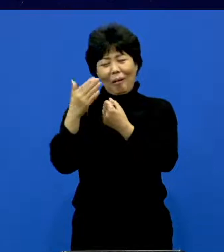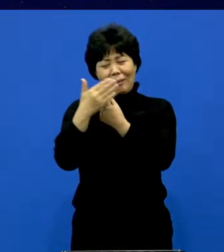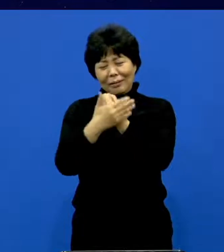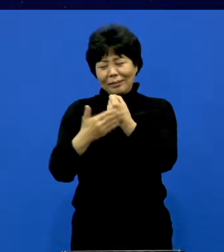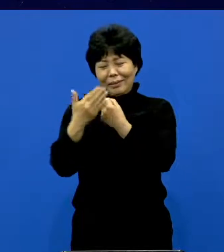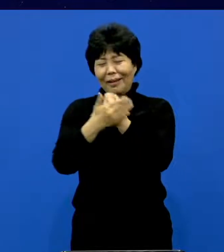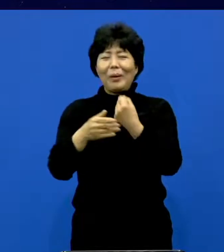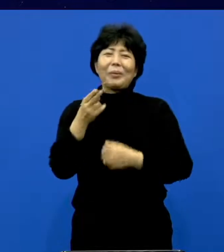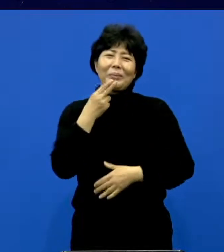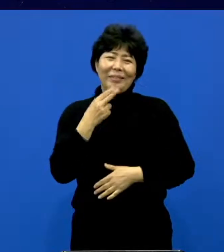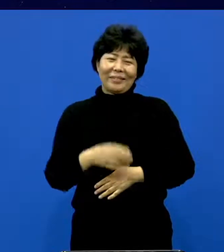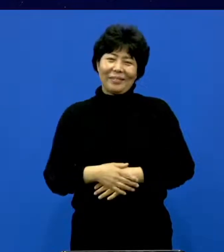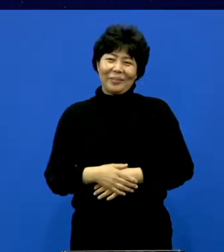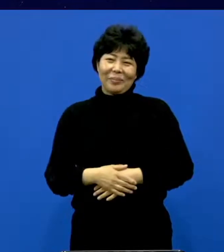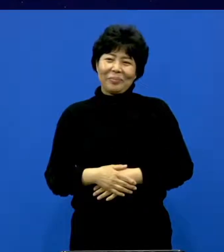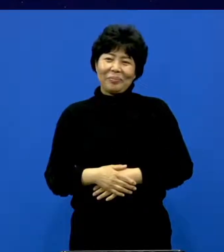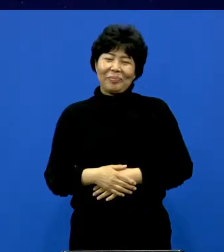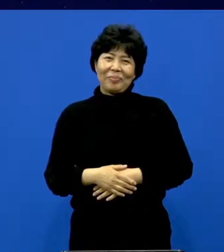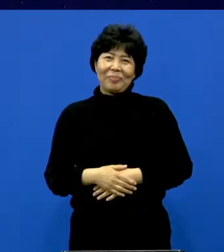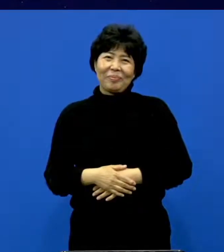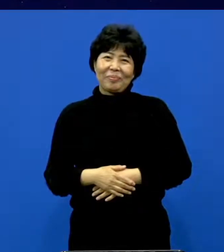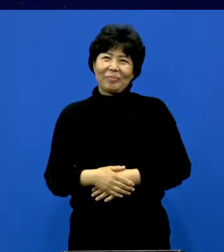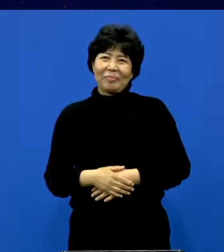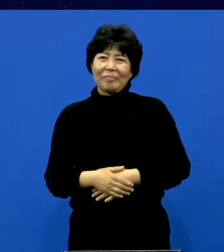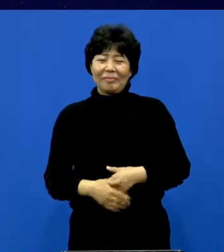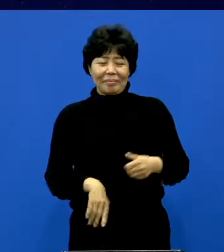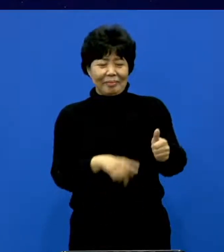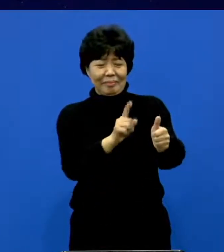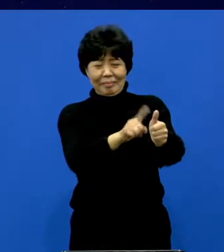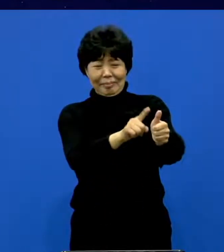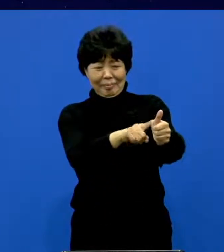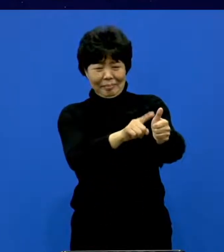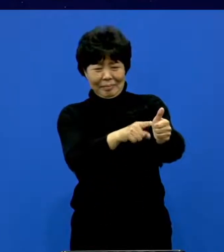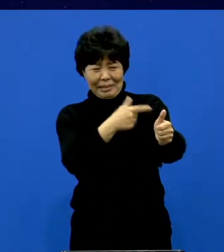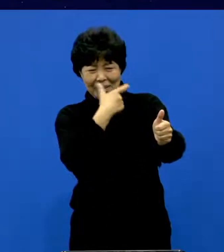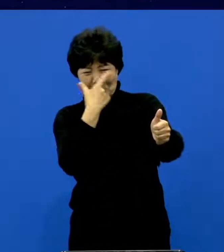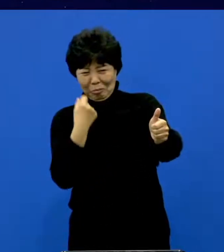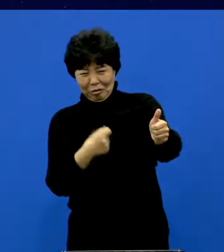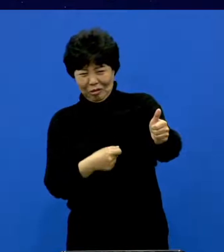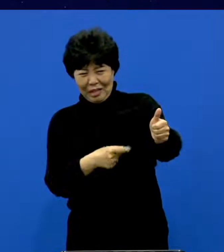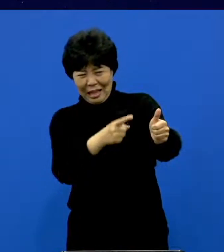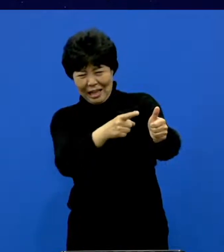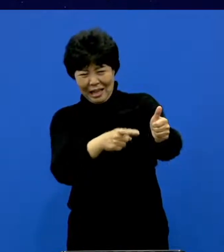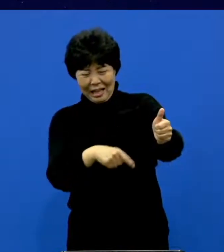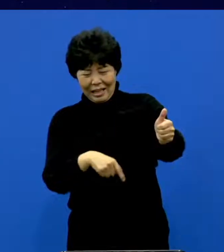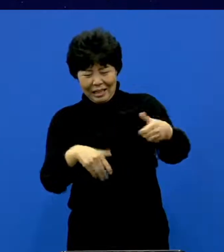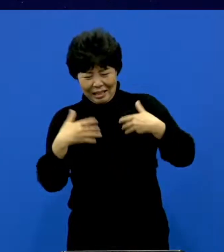여러분, 상대의 약점과 허물을 보지 않을 수 있는가? 힘들어요. 이게 사실은 사람이